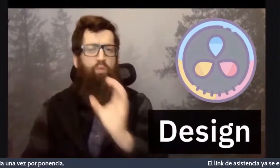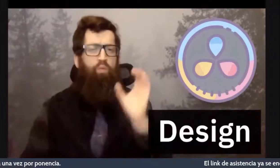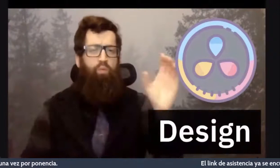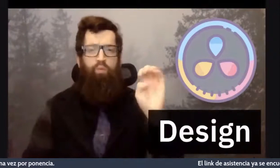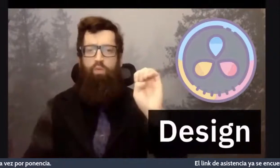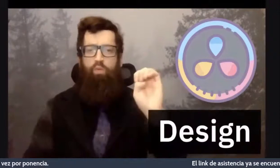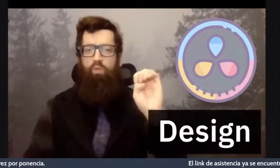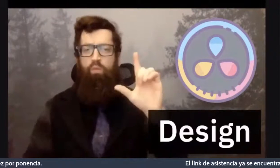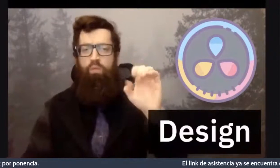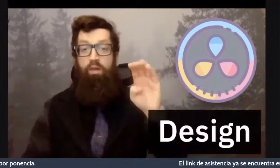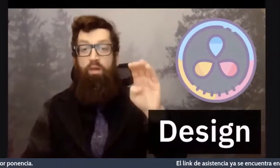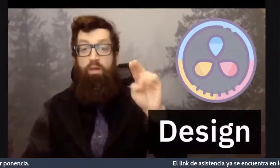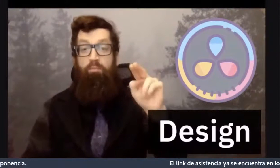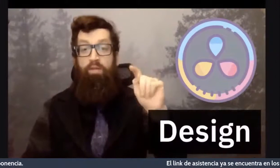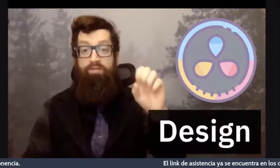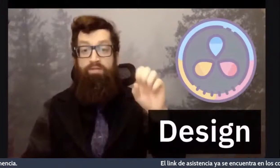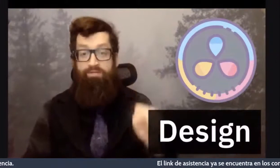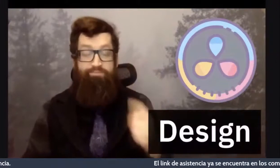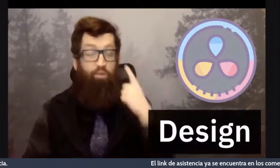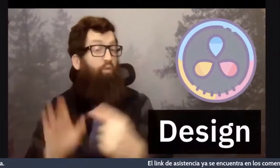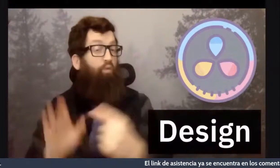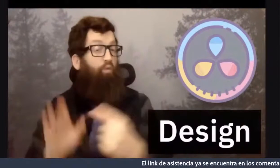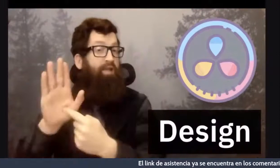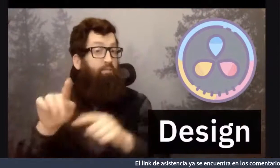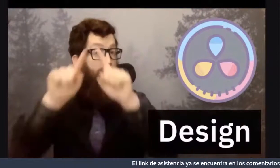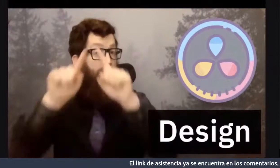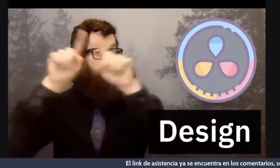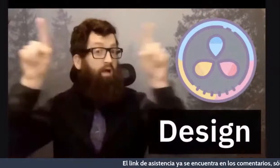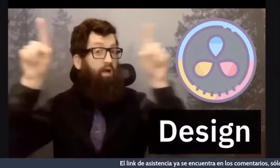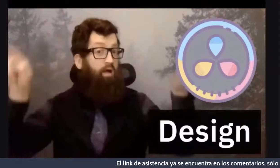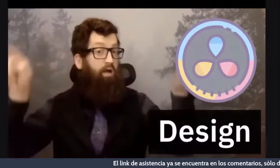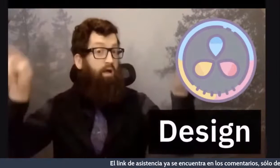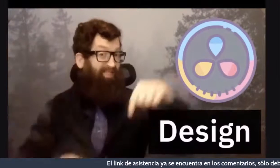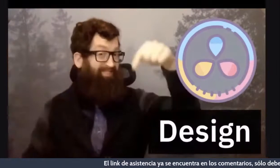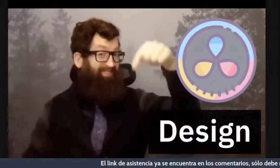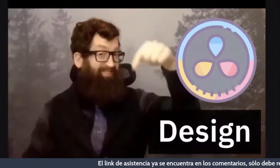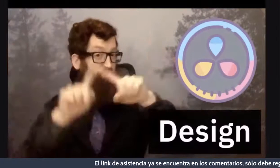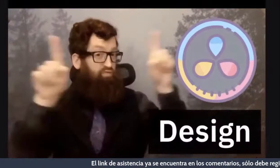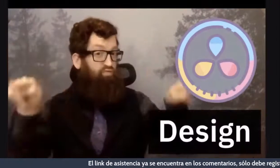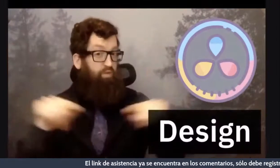pantalla, están las señas, una imagen y una palabra, y ya.